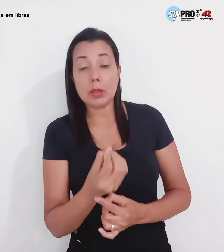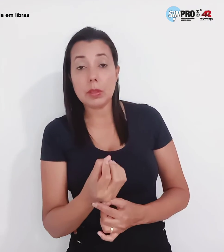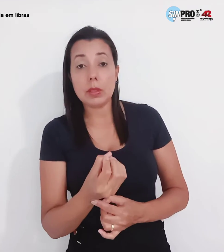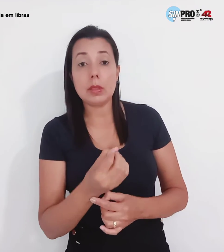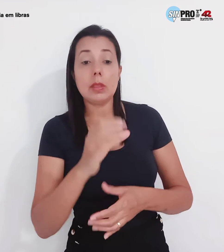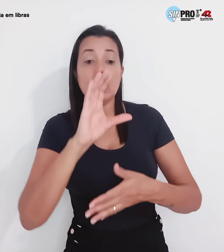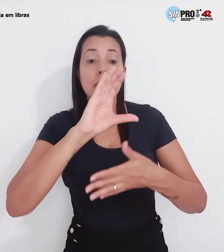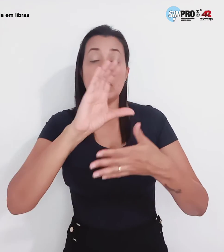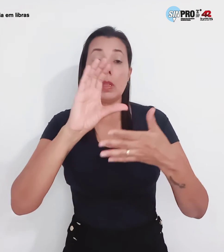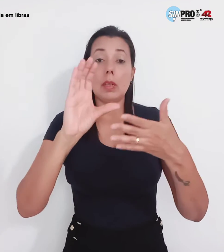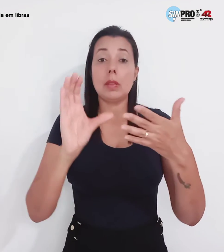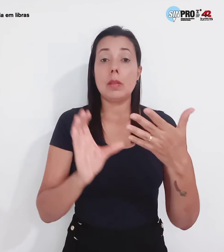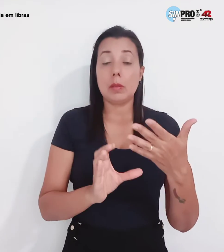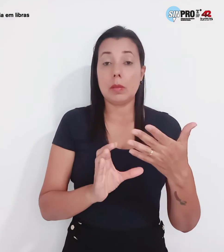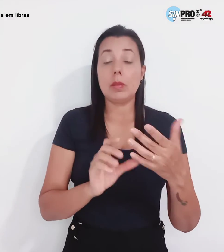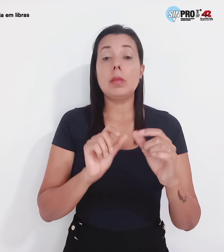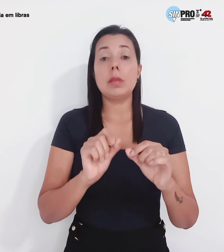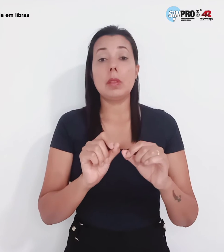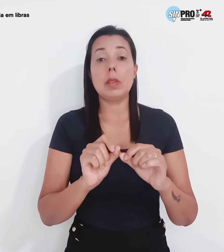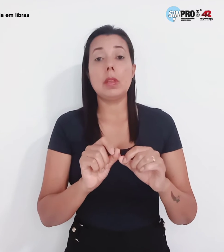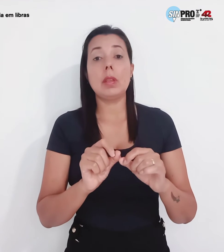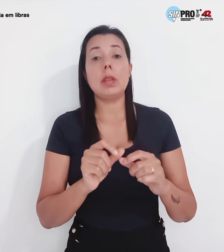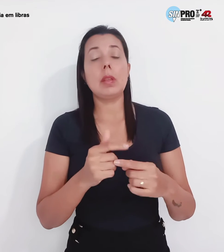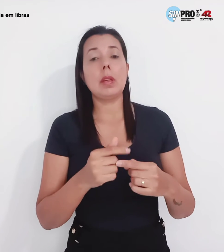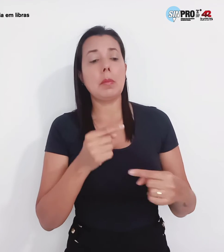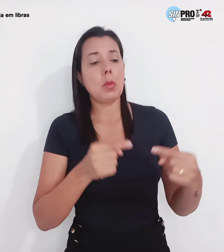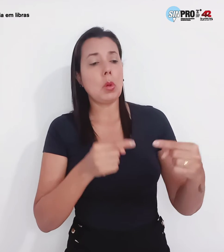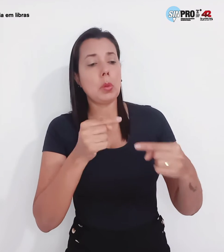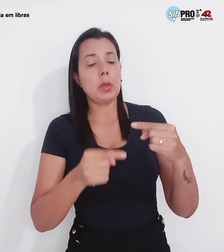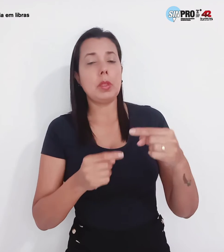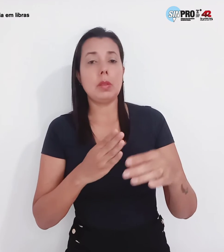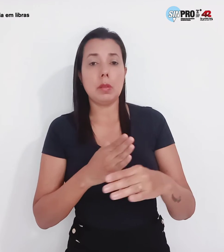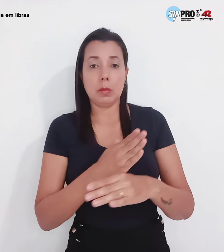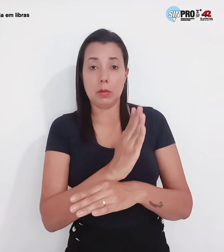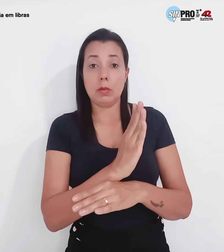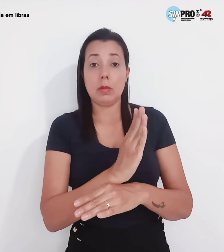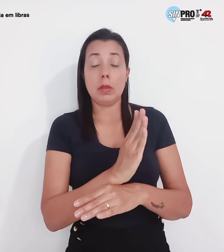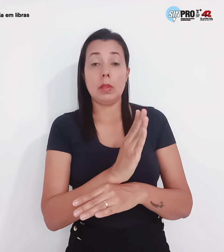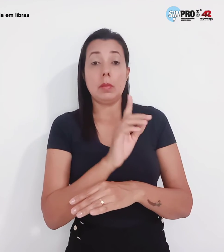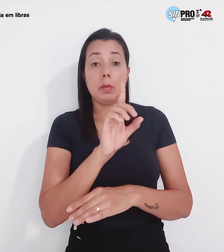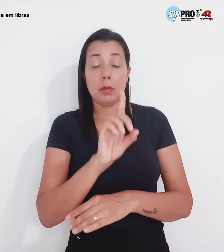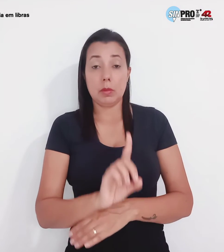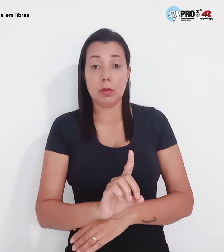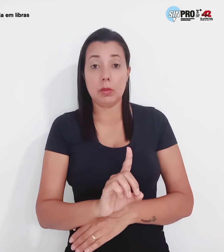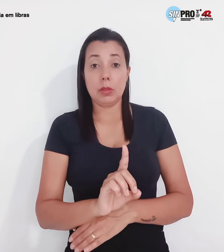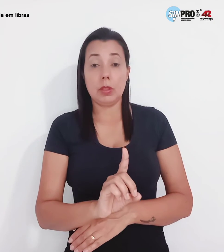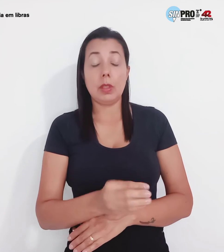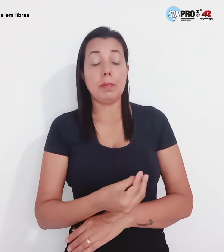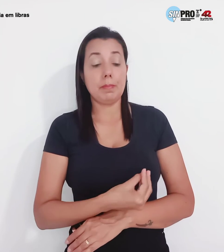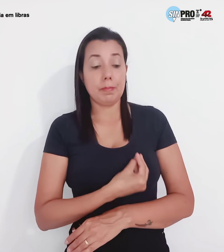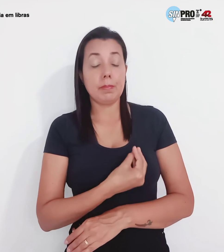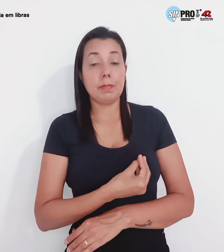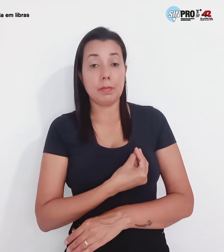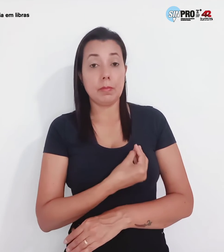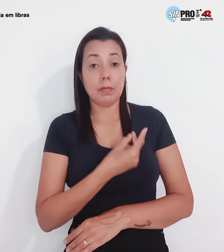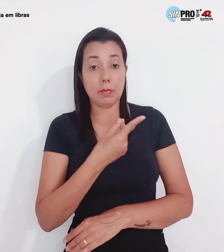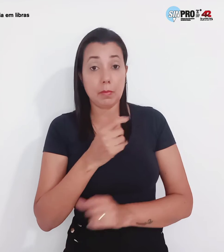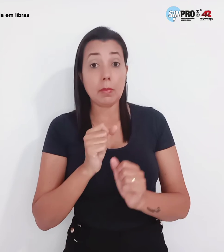categoria em um política aprovada pela diretoria presente, para que possa